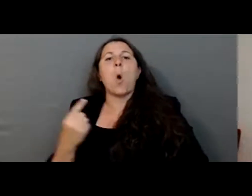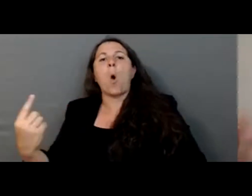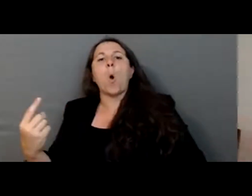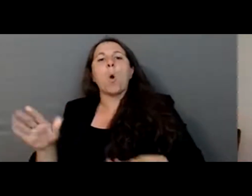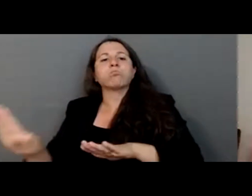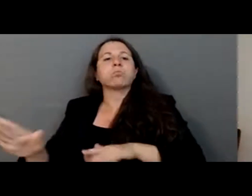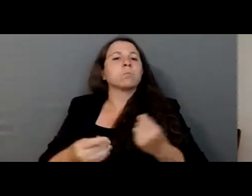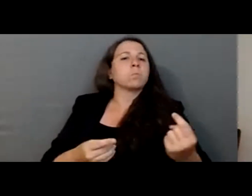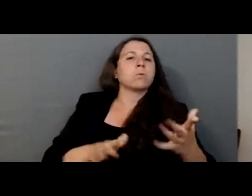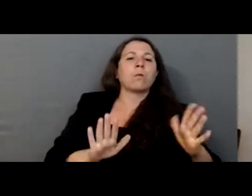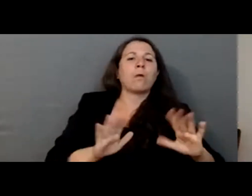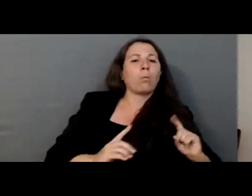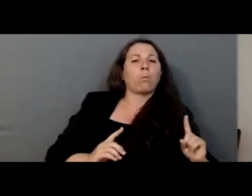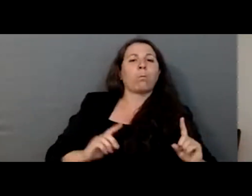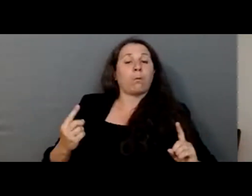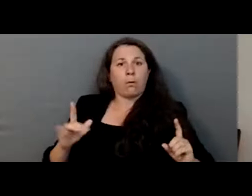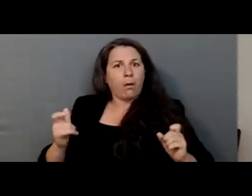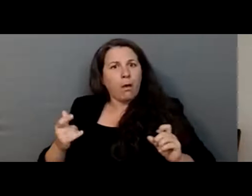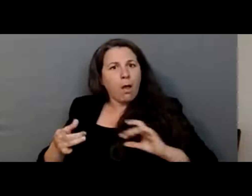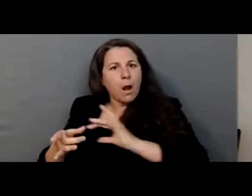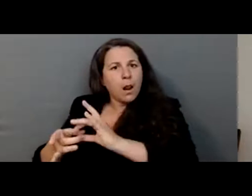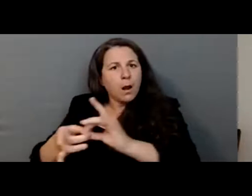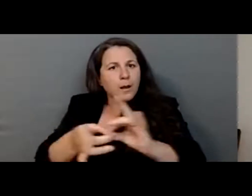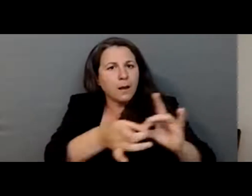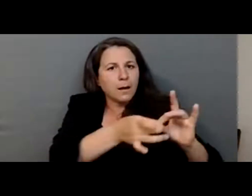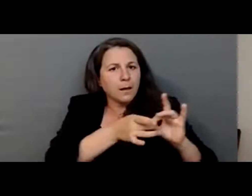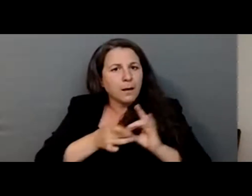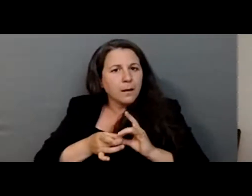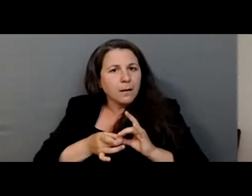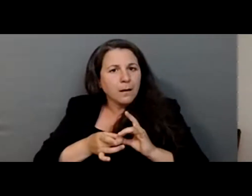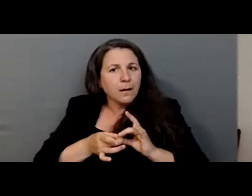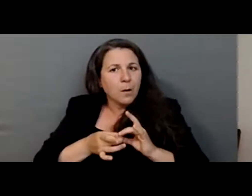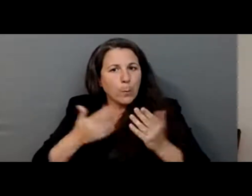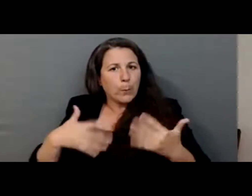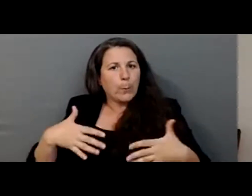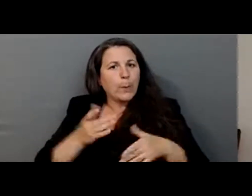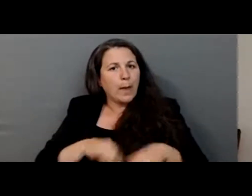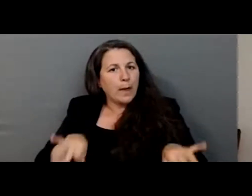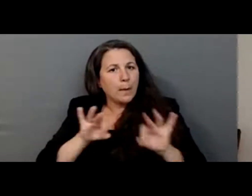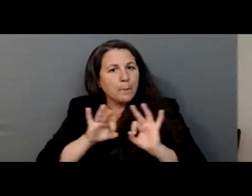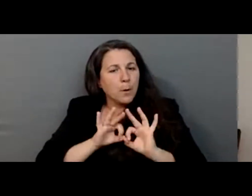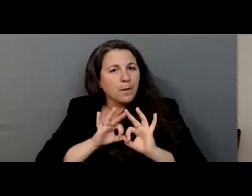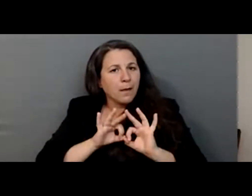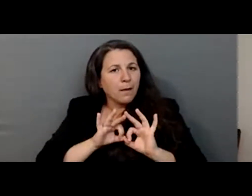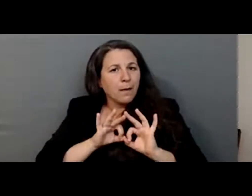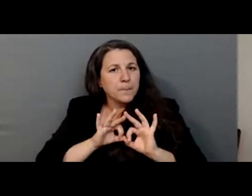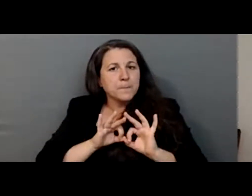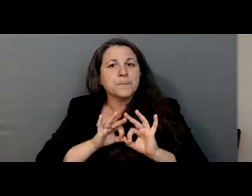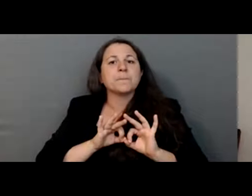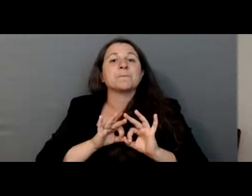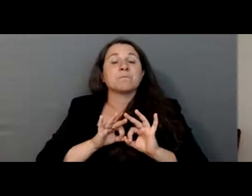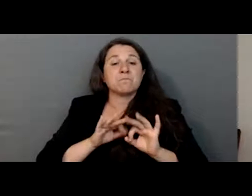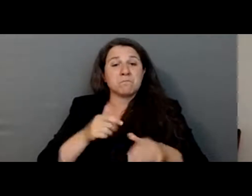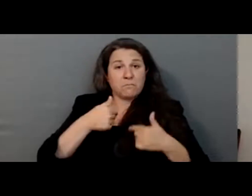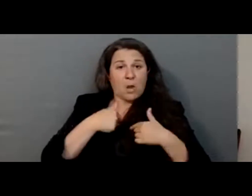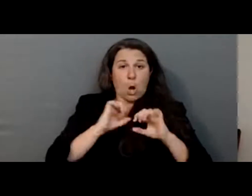mais en interaction les unes avec les autres. Donc, dès lors, il apparaît extrêmement important de voir que si dans une société nous pouvons